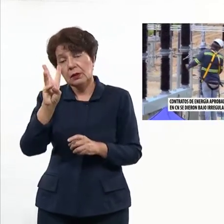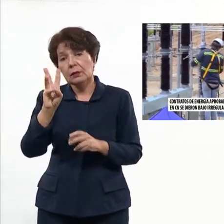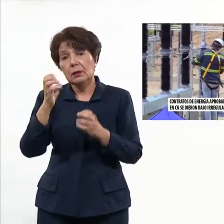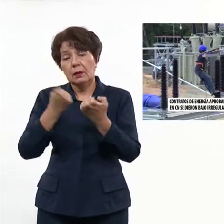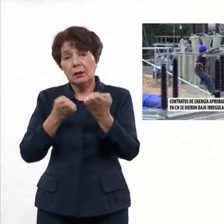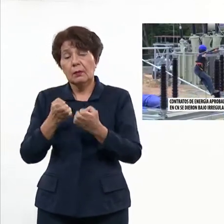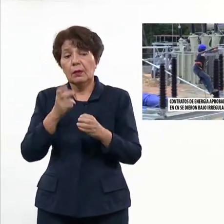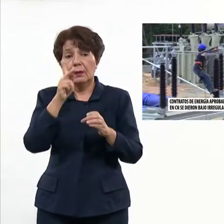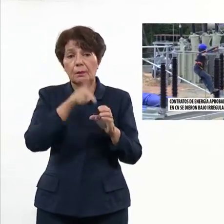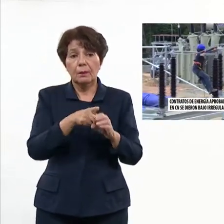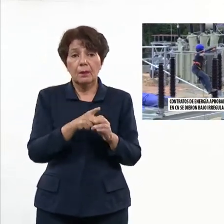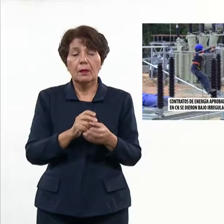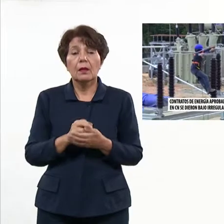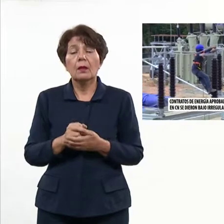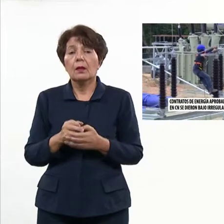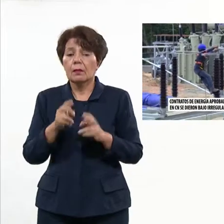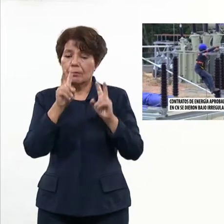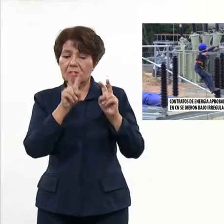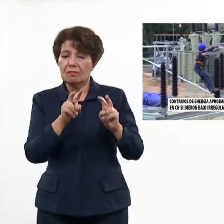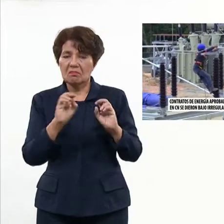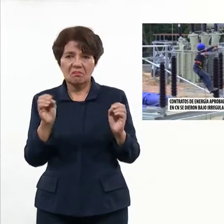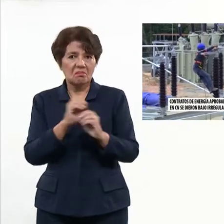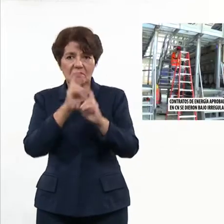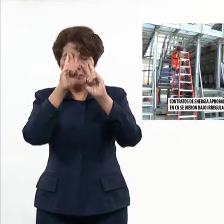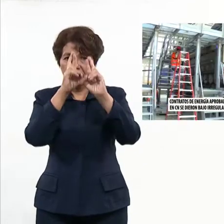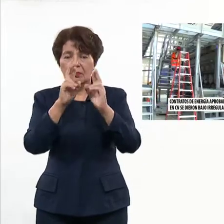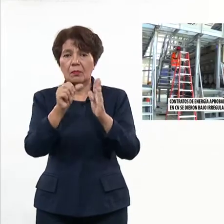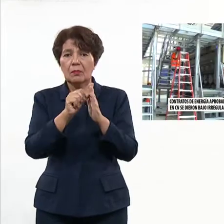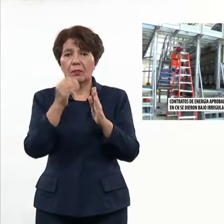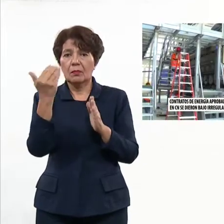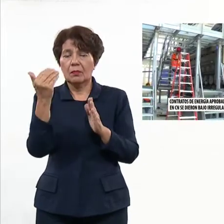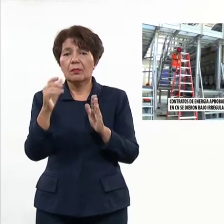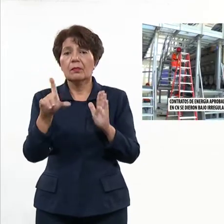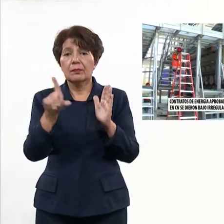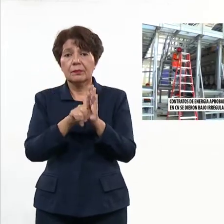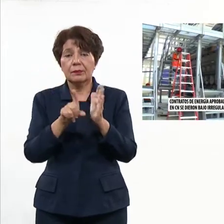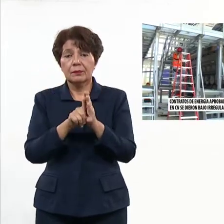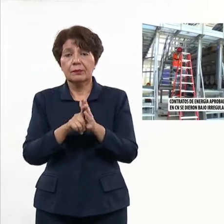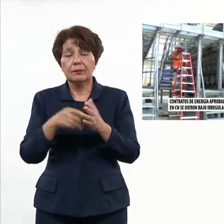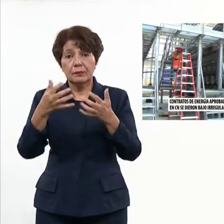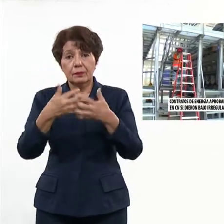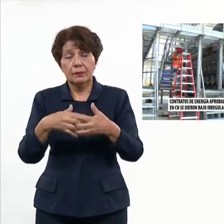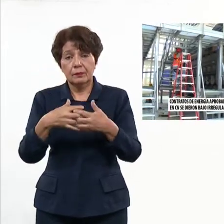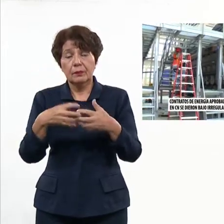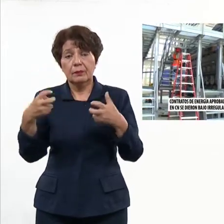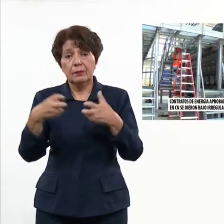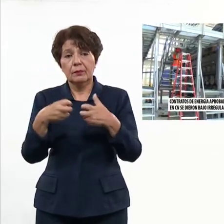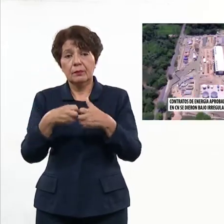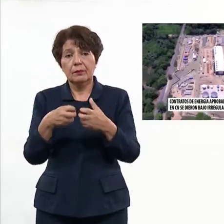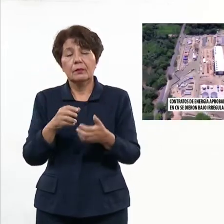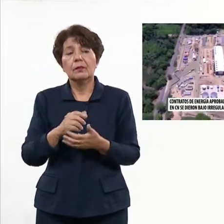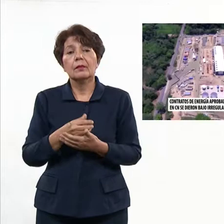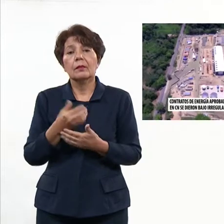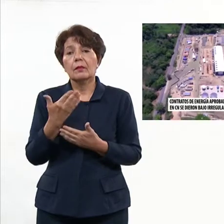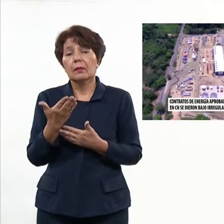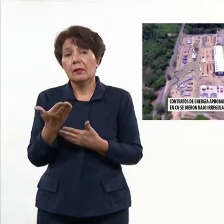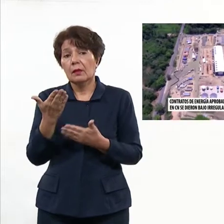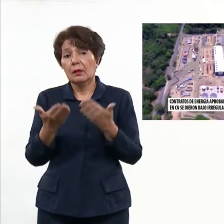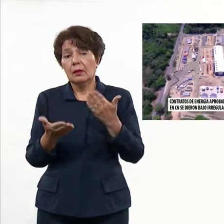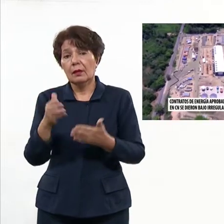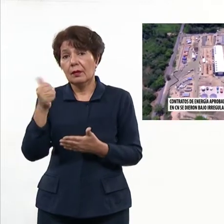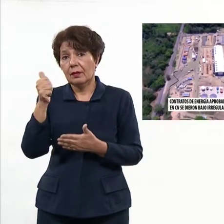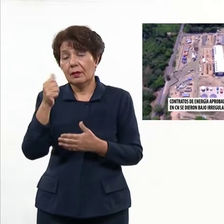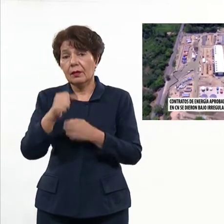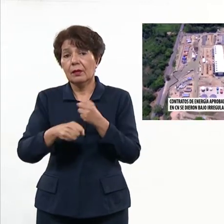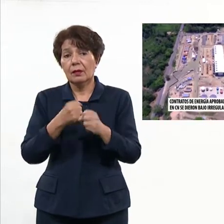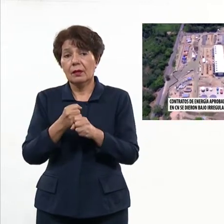supervisada por la cree incumpliendo con el artículo 15 de la ley general de la industria eléctrica adjudicándose por menos de 10 años el